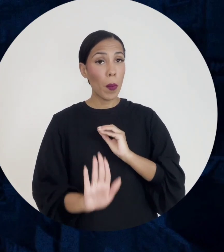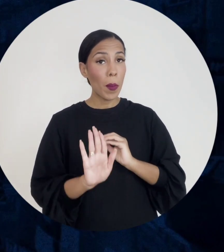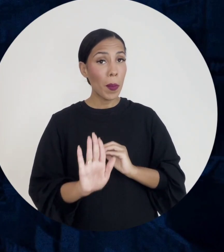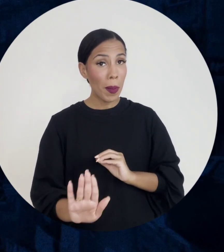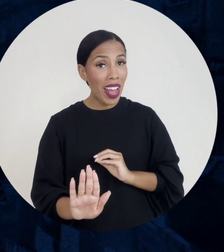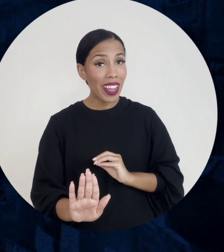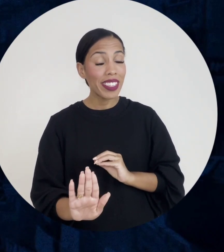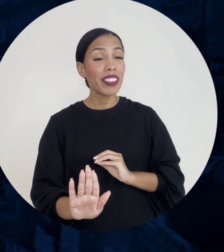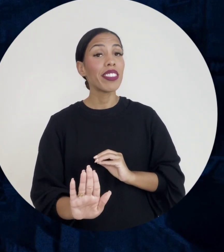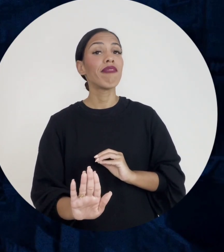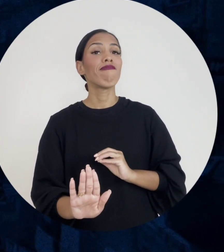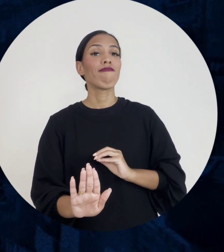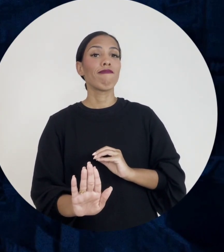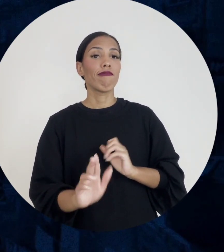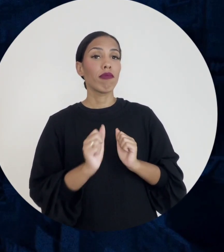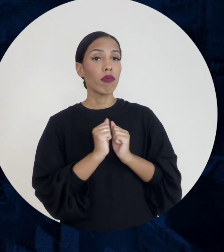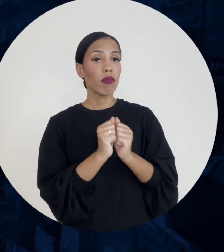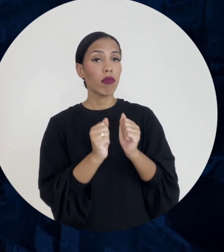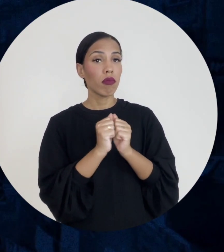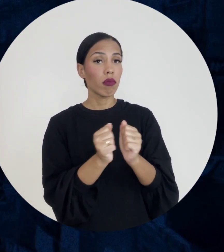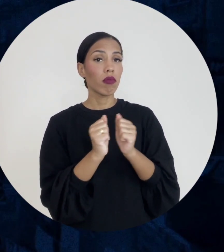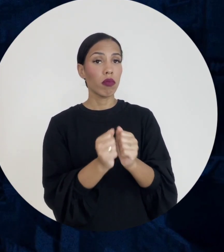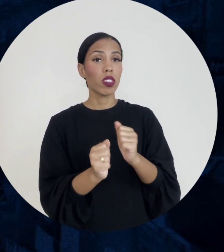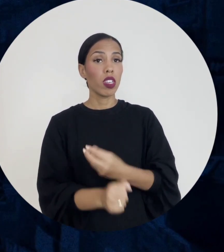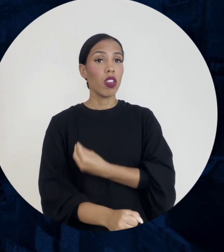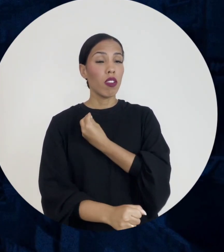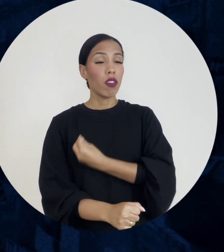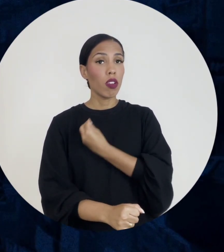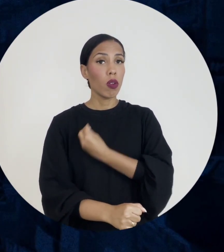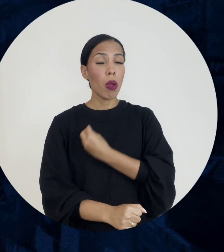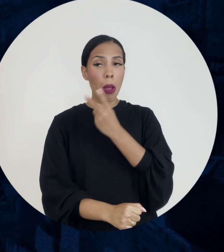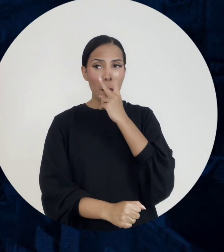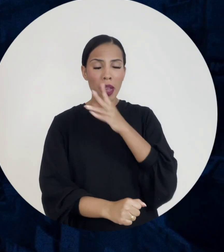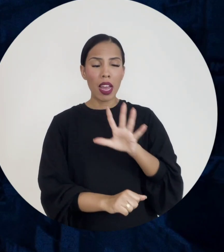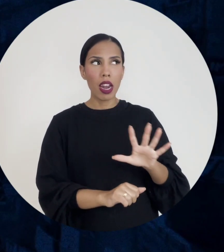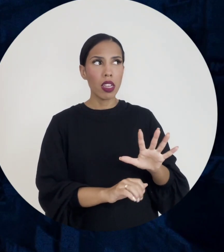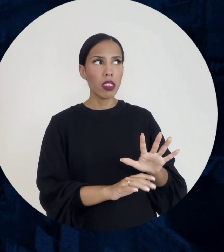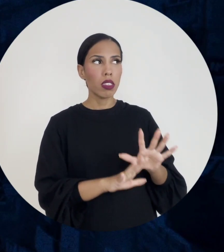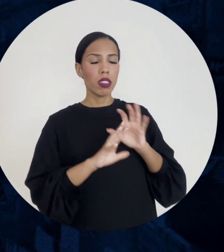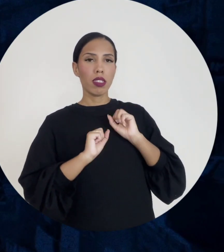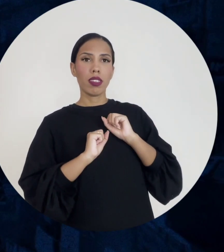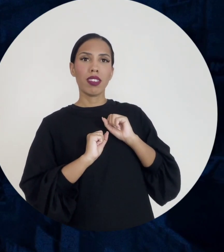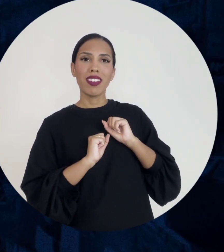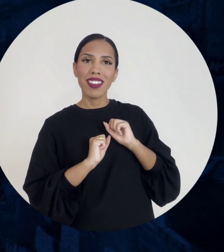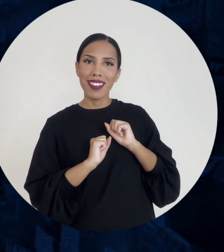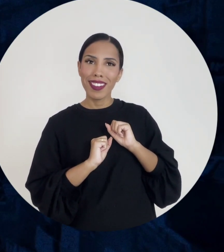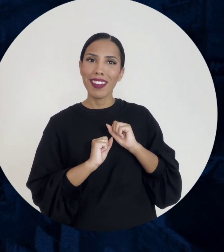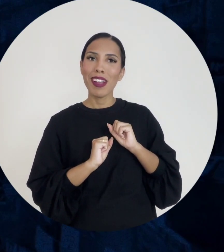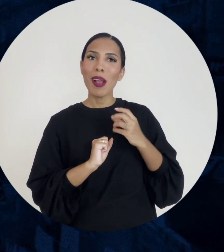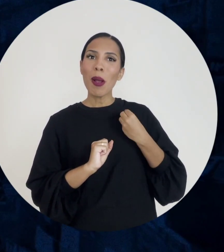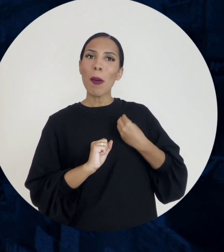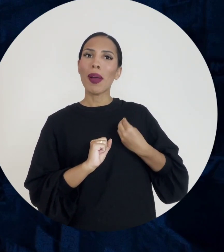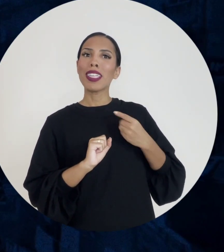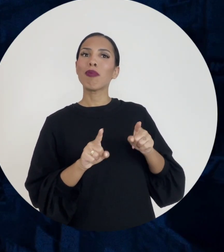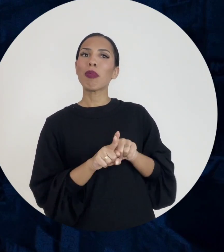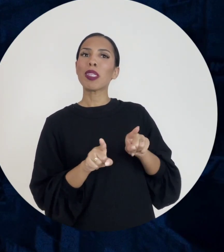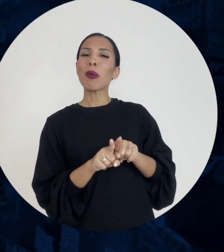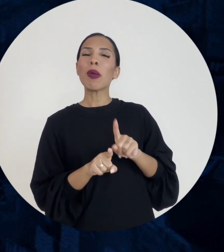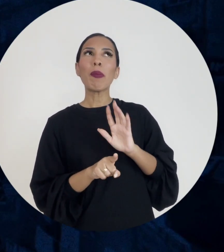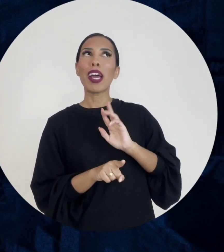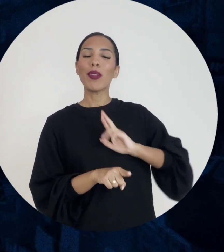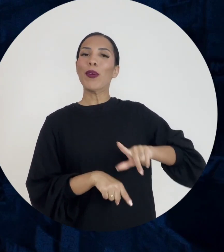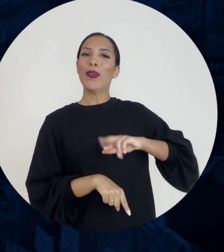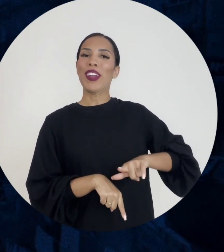participei, as pessoas contam toda essa vivência, E eu gosto de escutar isso e parece assim,